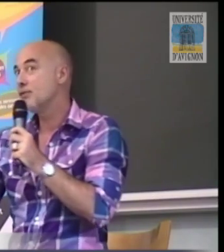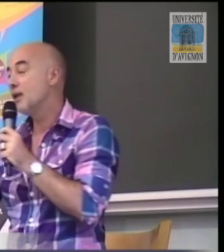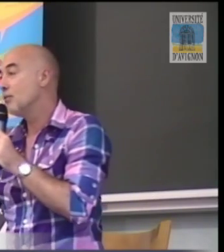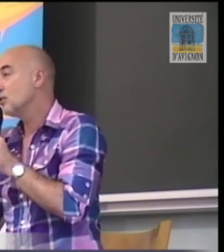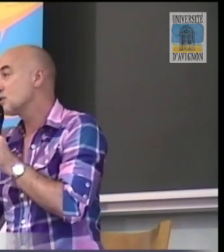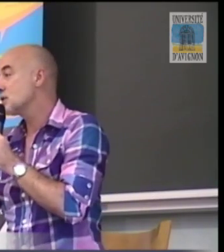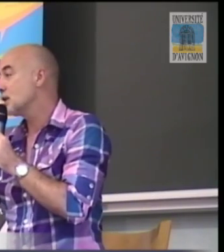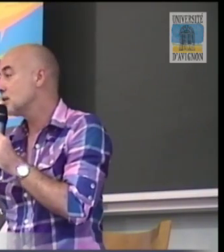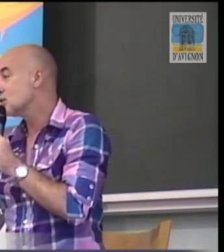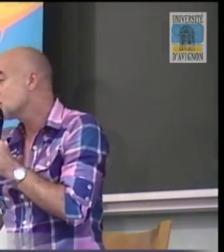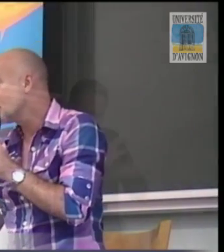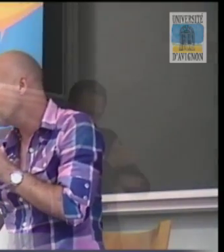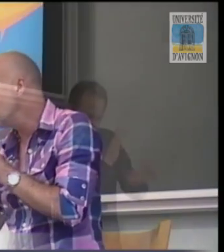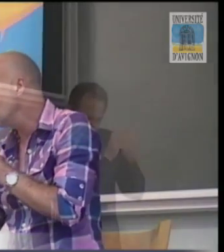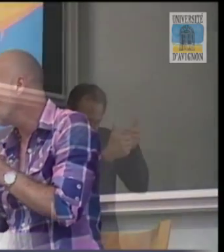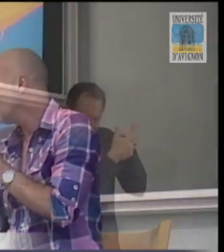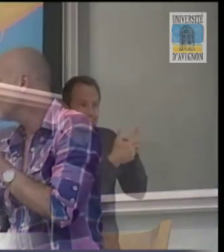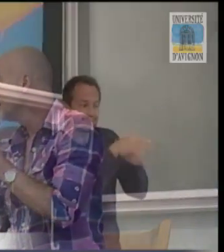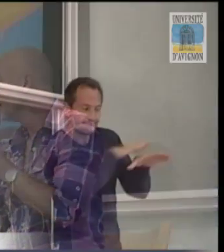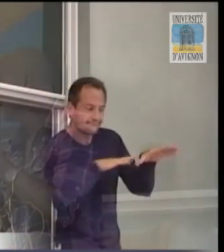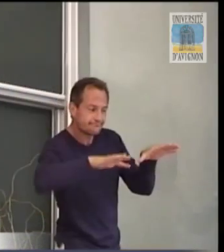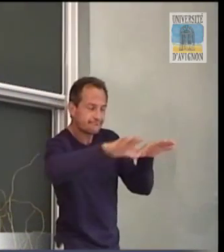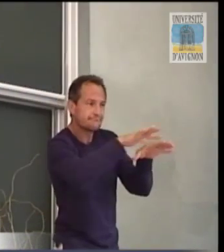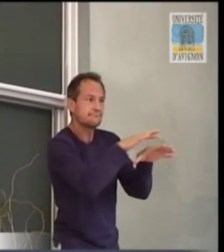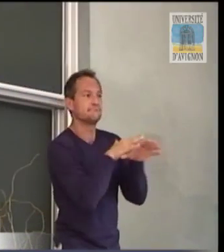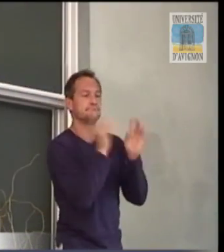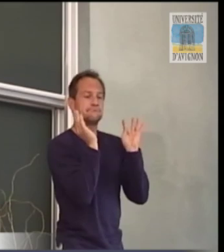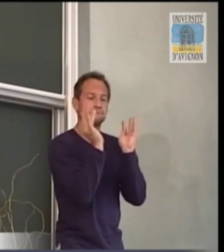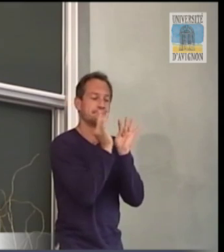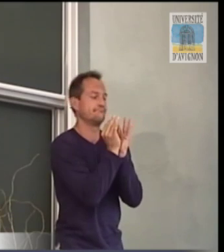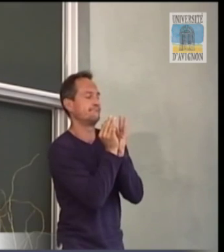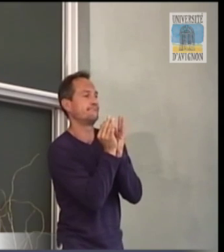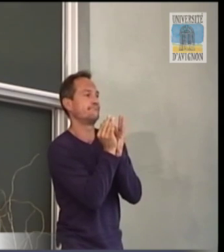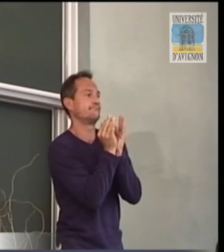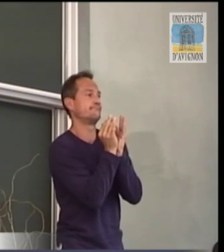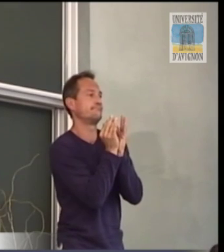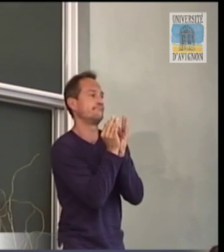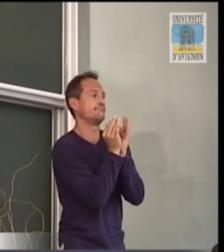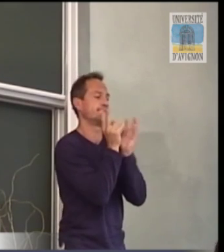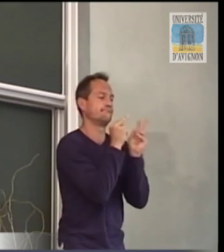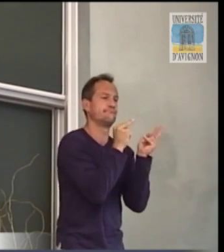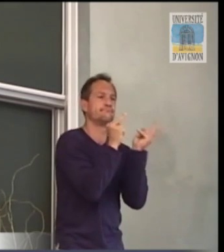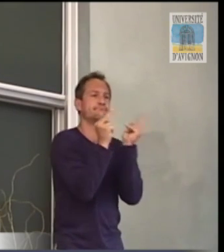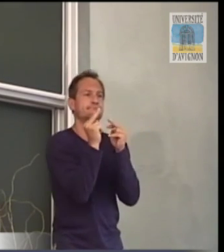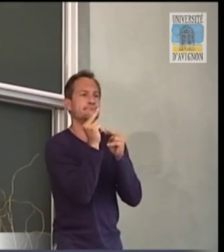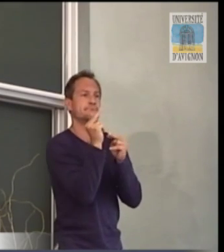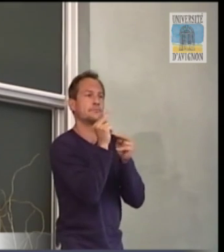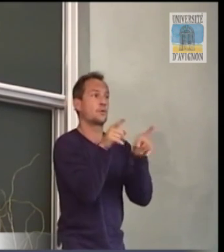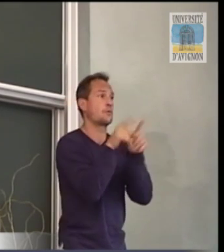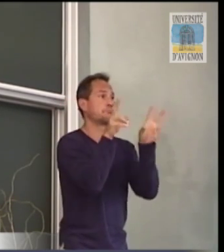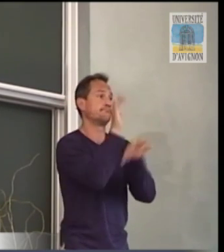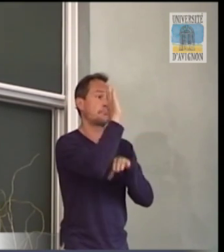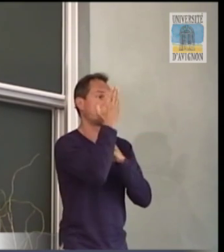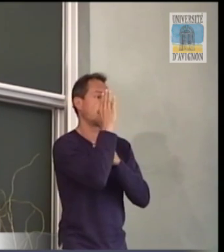chacun, finalement, dans cet effet miroir, j'allais dire, se réfléchit, dans tous les sens du terme et du